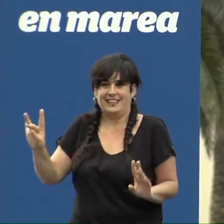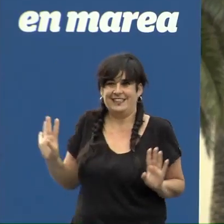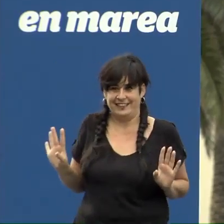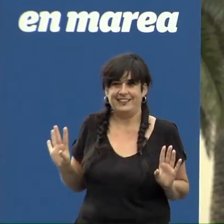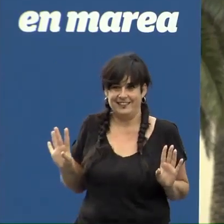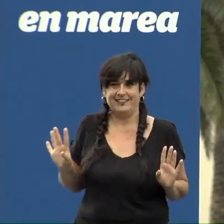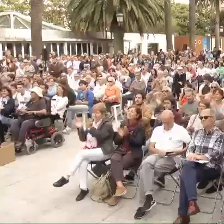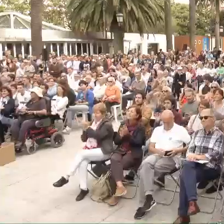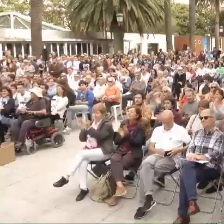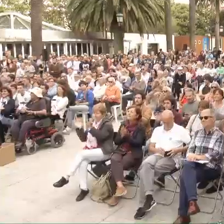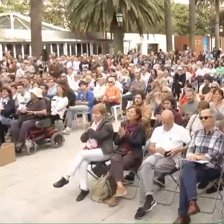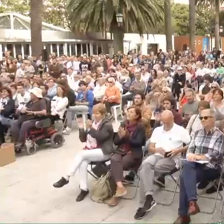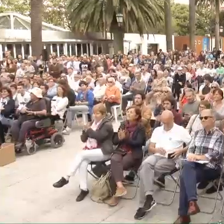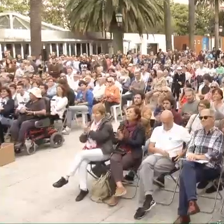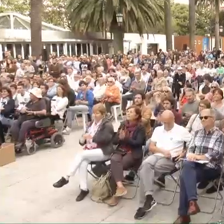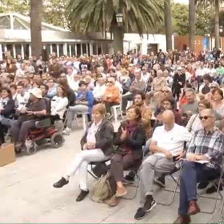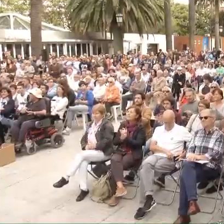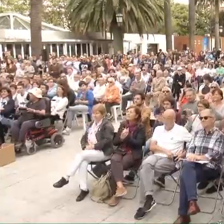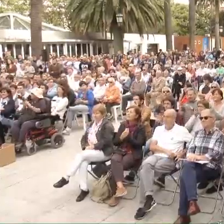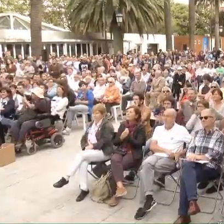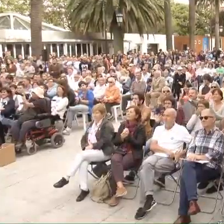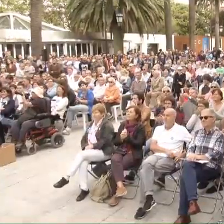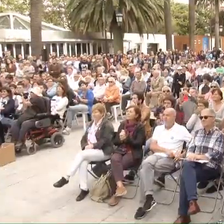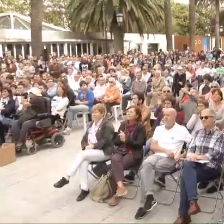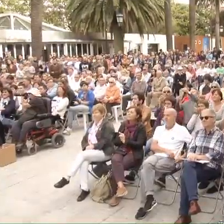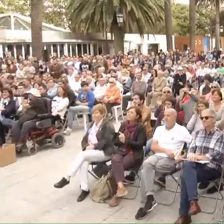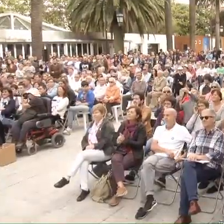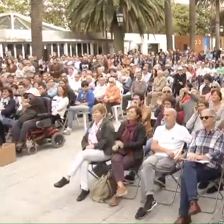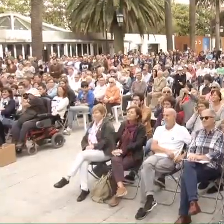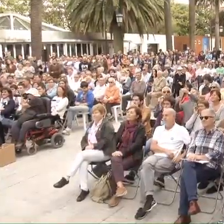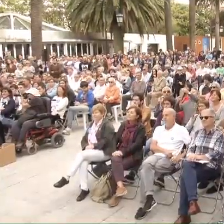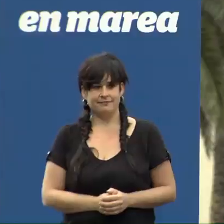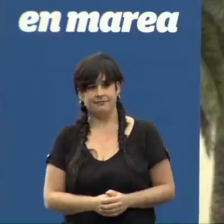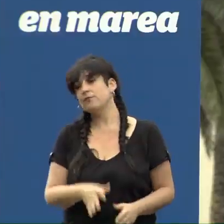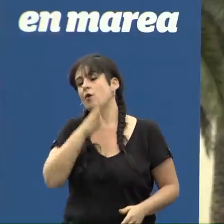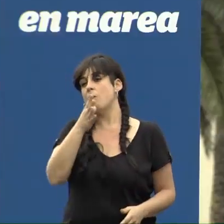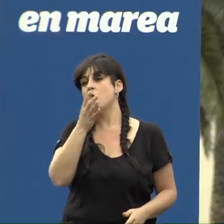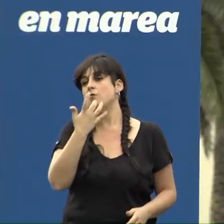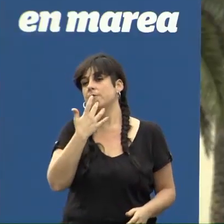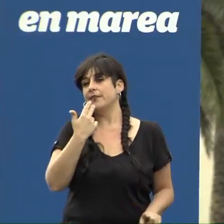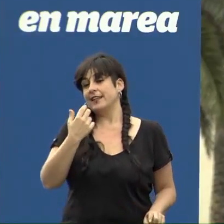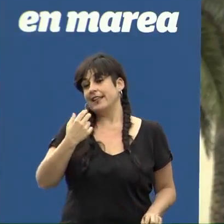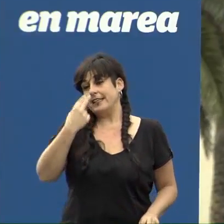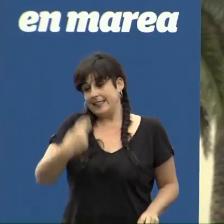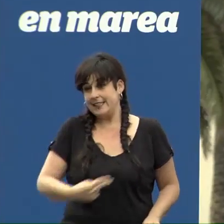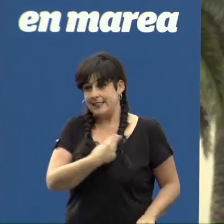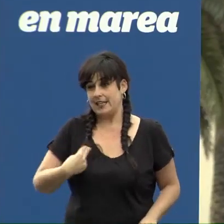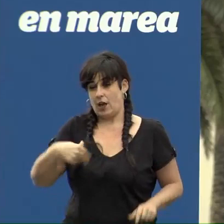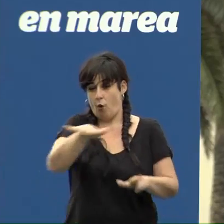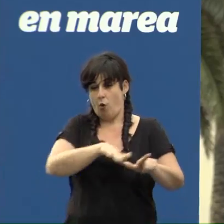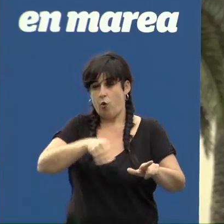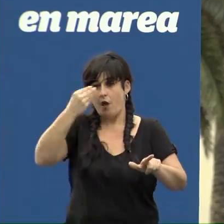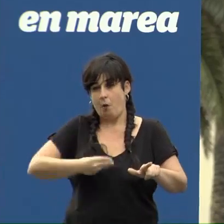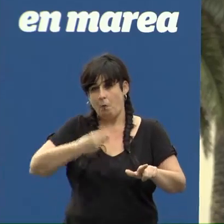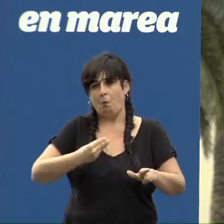Tellado. Había un psiquiatra en Santiago que era moi bo, siga vendo, que Emilio González lle chamaban o